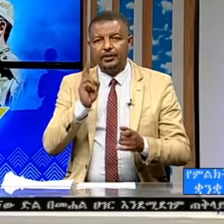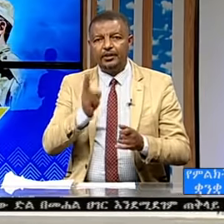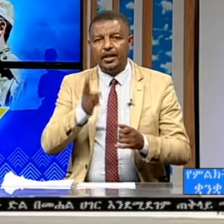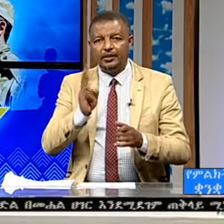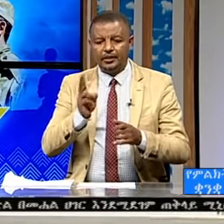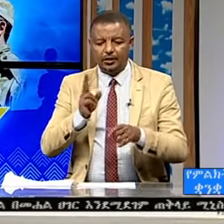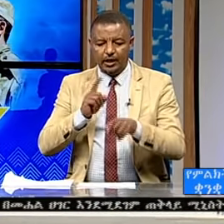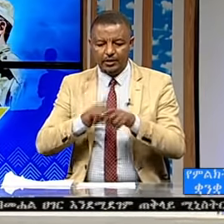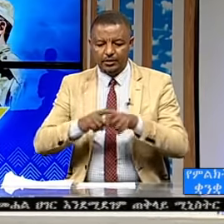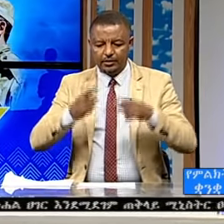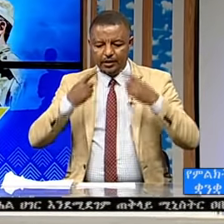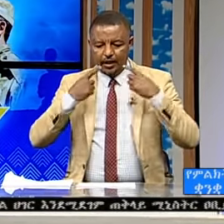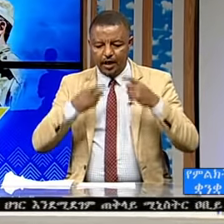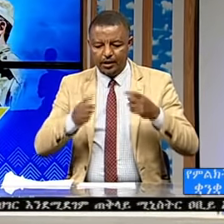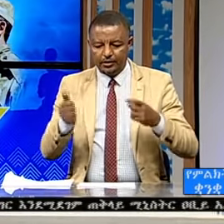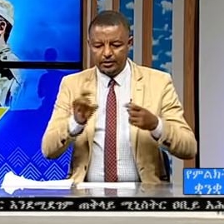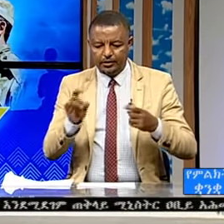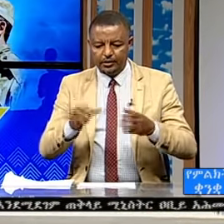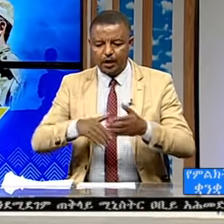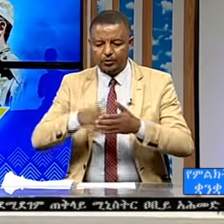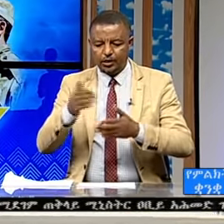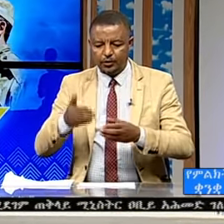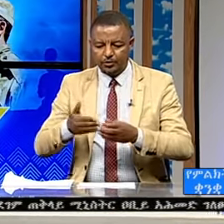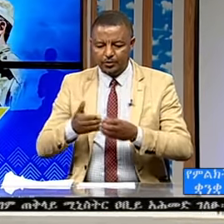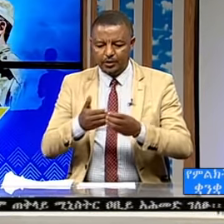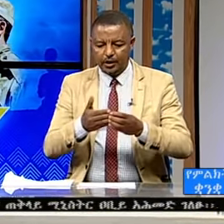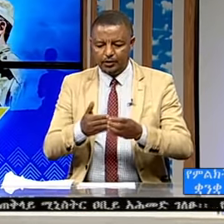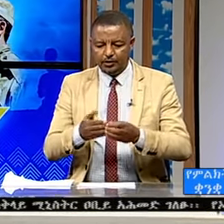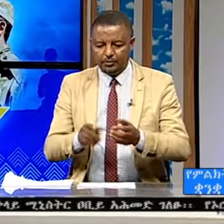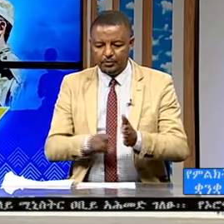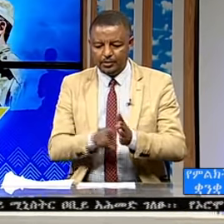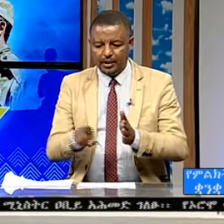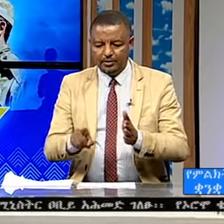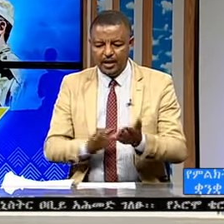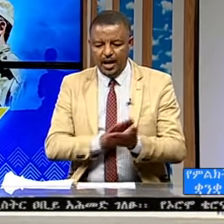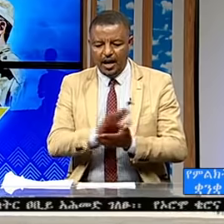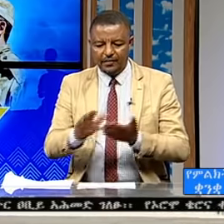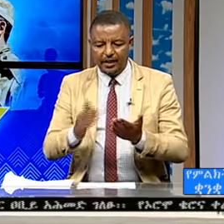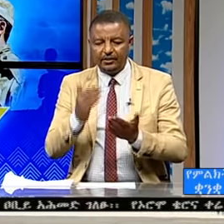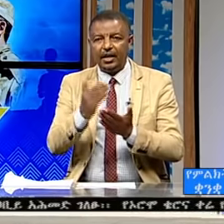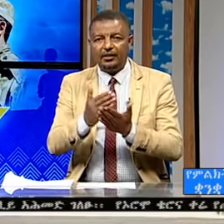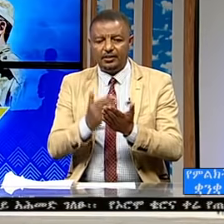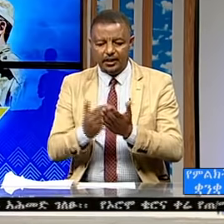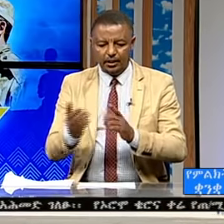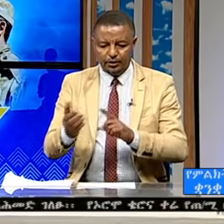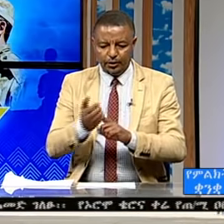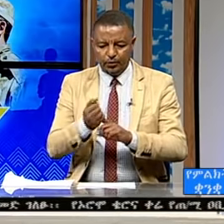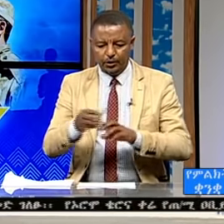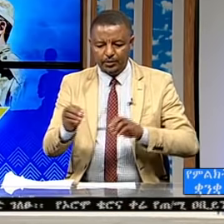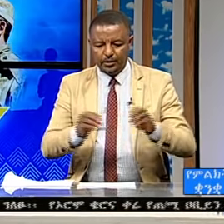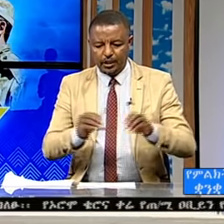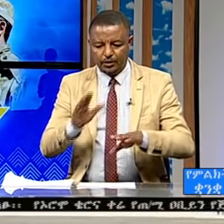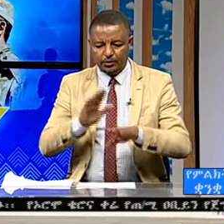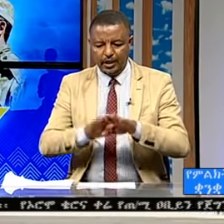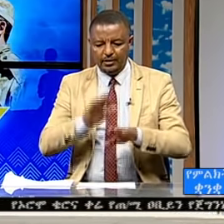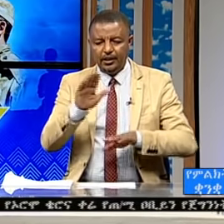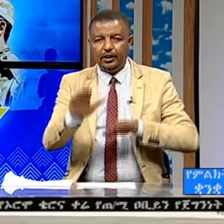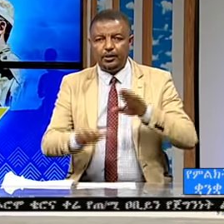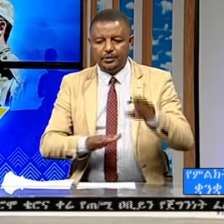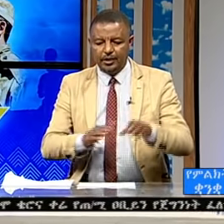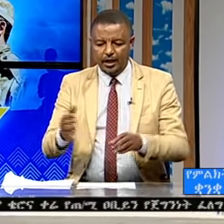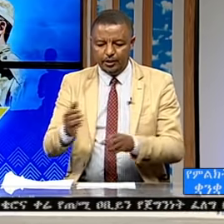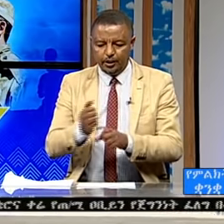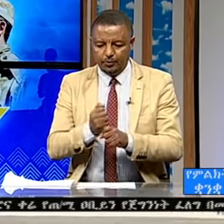በመጨረሻም የአስቸኳይ ጊዜ አዋጅ ያወጣቸው መመሪያዎችን በመጣት አፍራሽ አጀንዳ ይዘው የሚንቀሳቀሱ